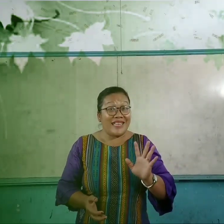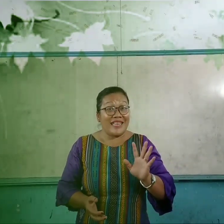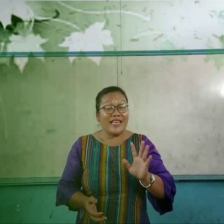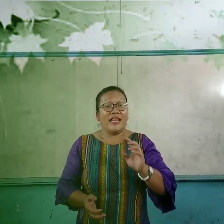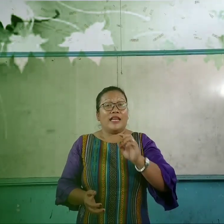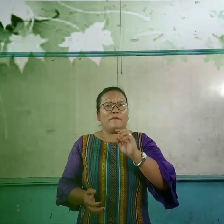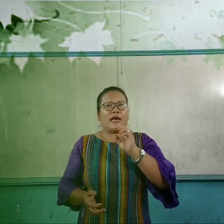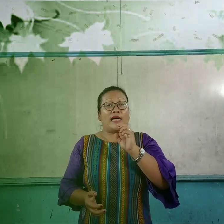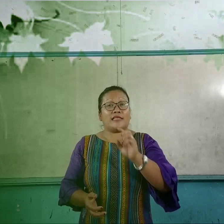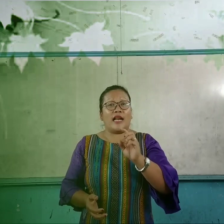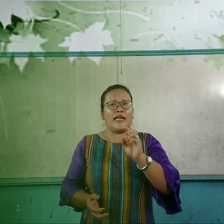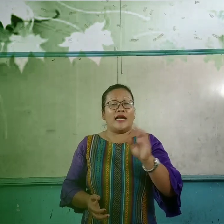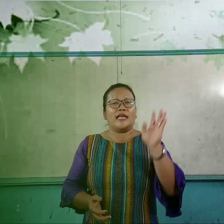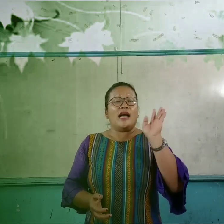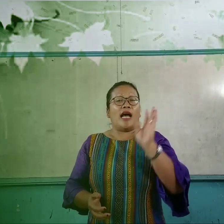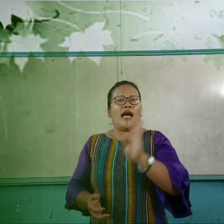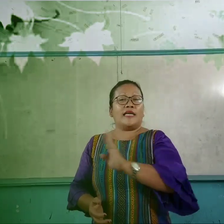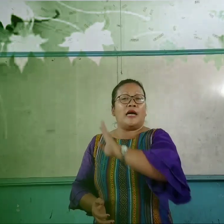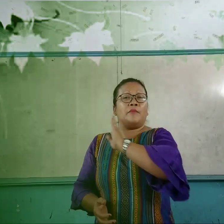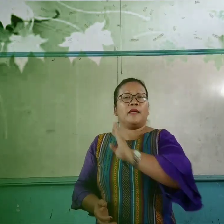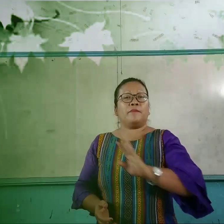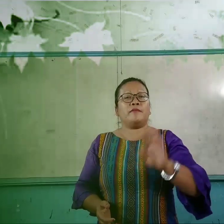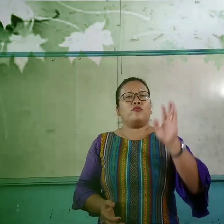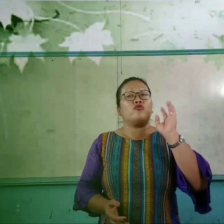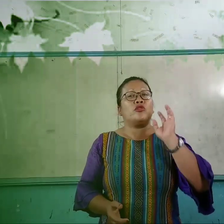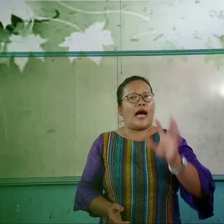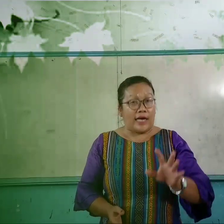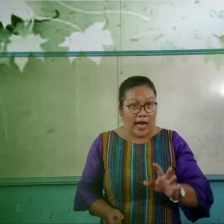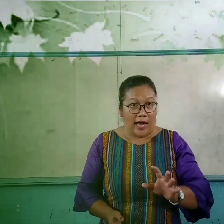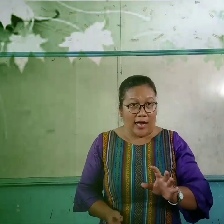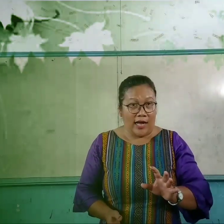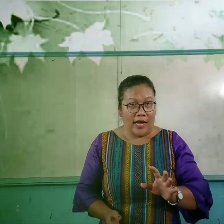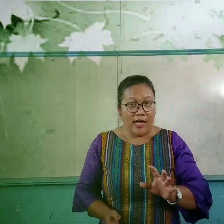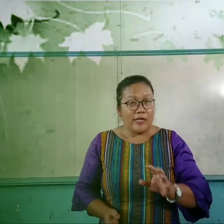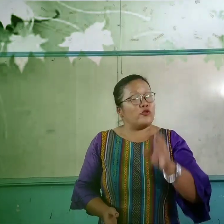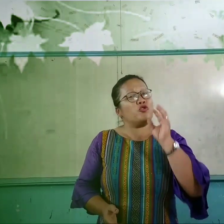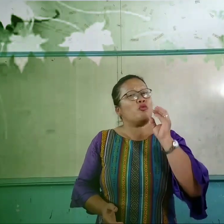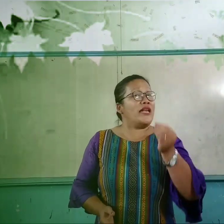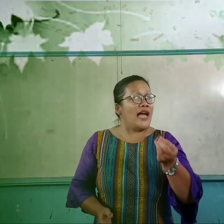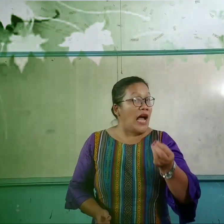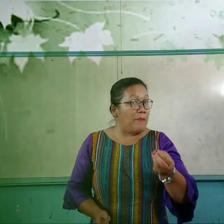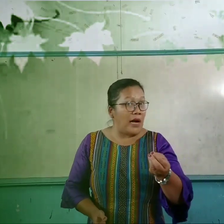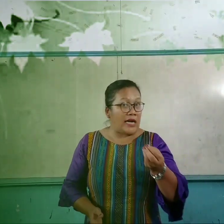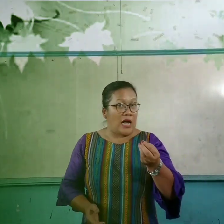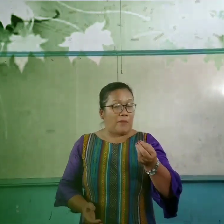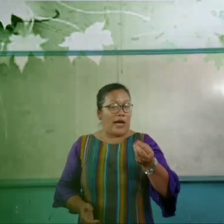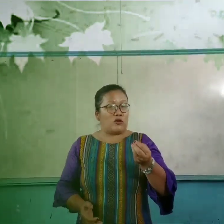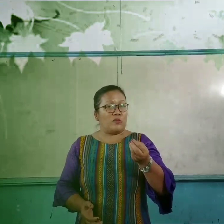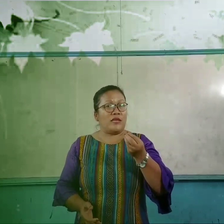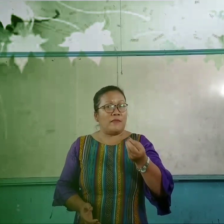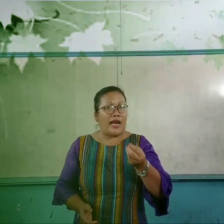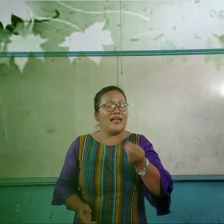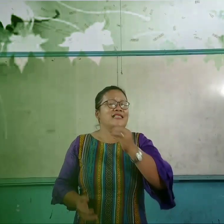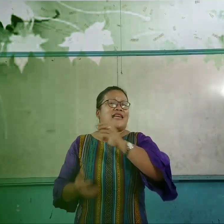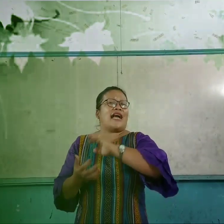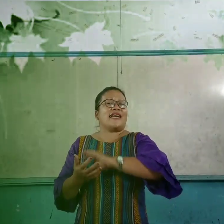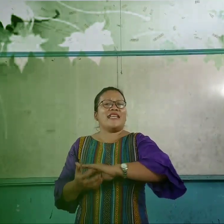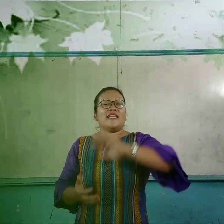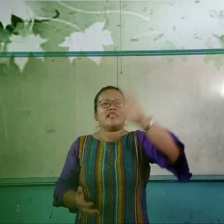tadi berasal dari anyaman pembuluh darah. Tujuannya apa? Kenapa harus menebal? Seandainya